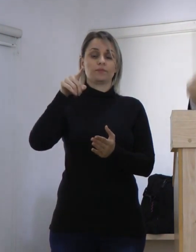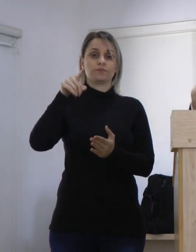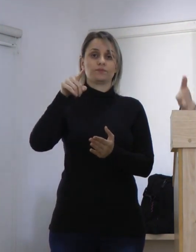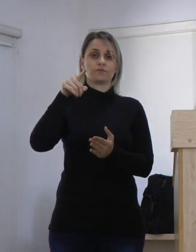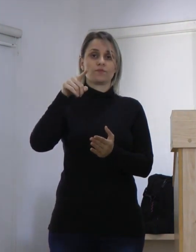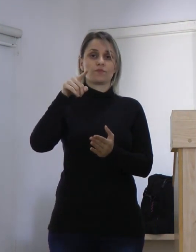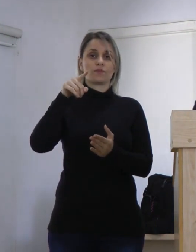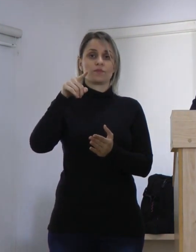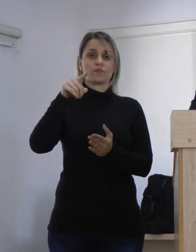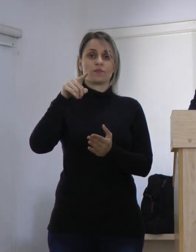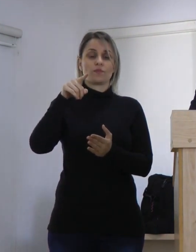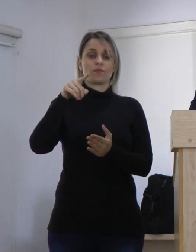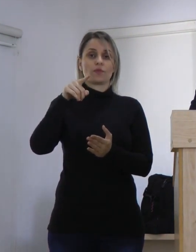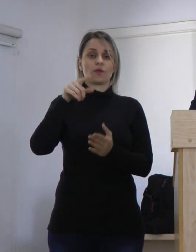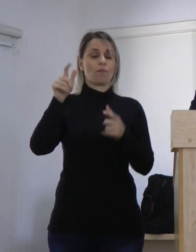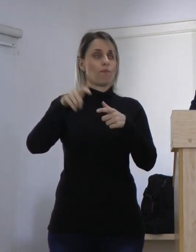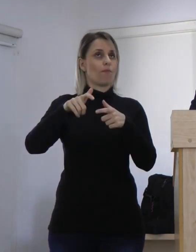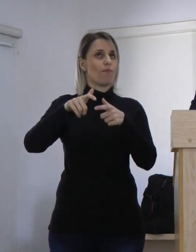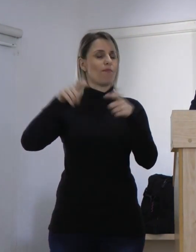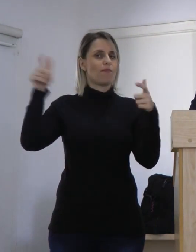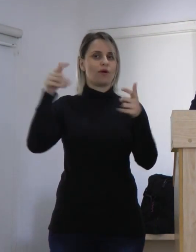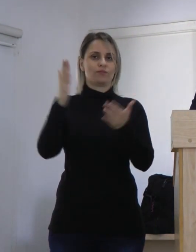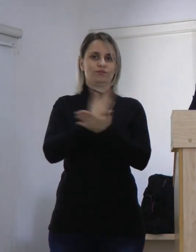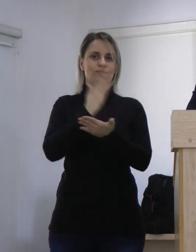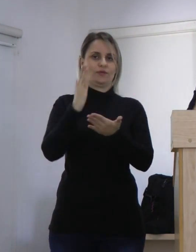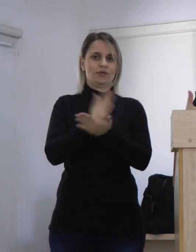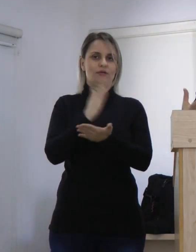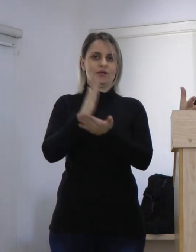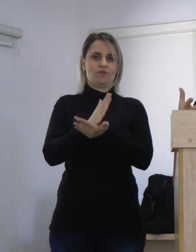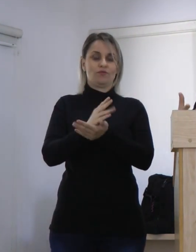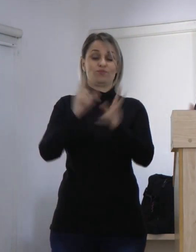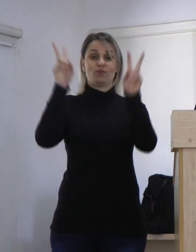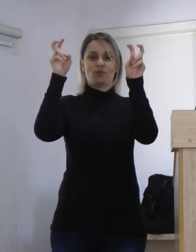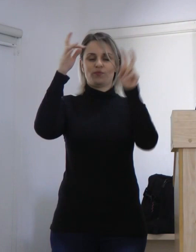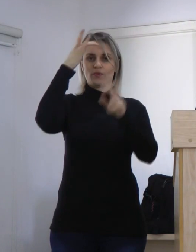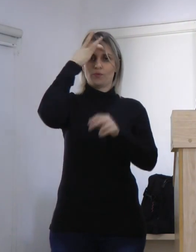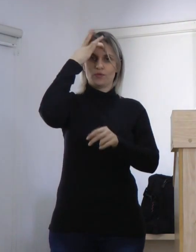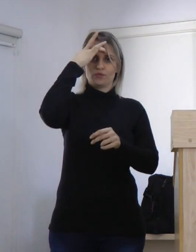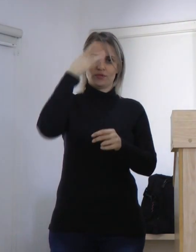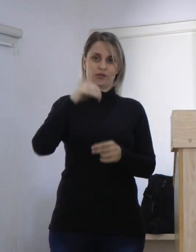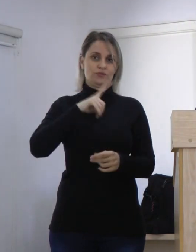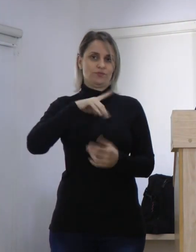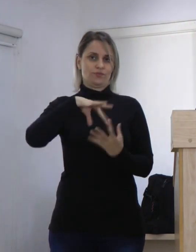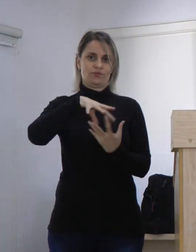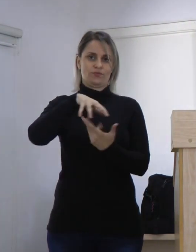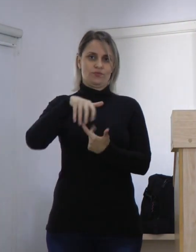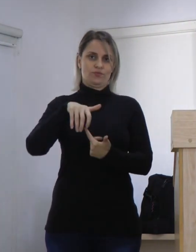sobre mediunidade que o mundo já conheceu. E nós temos esse tesouro em nossas mãos.